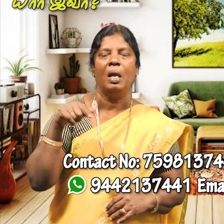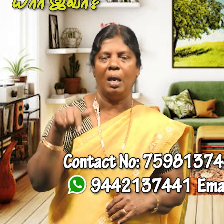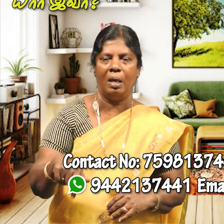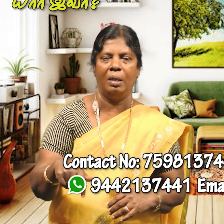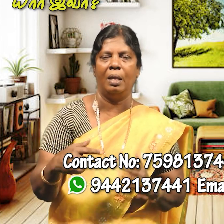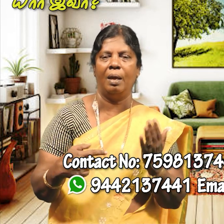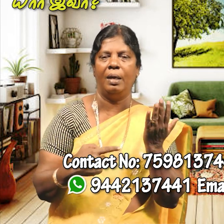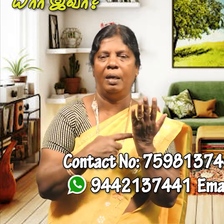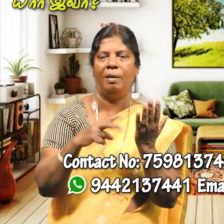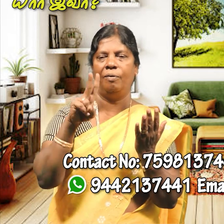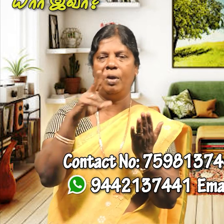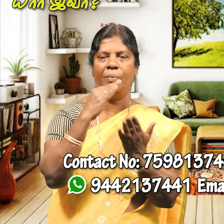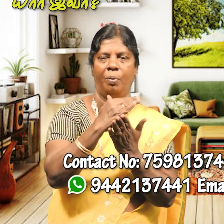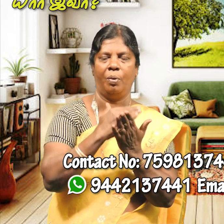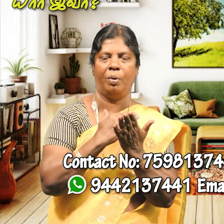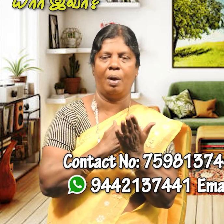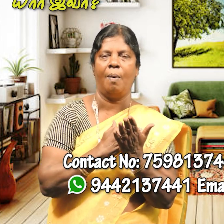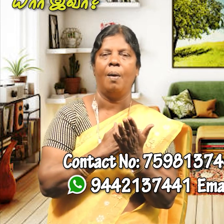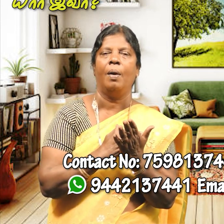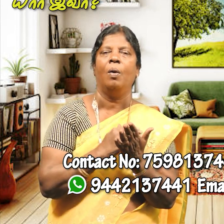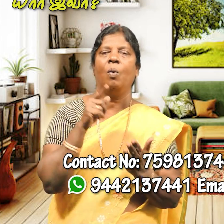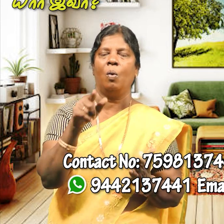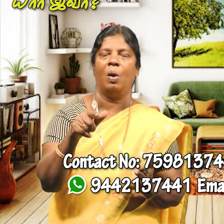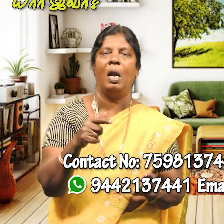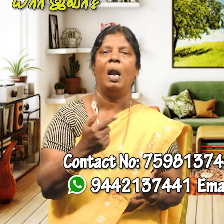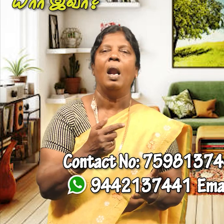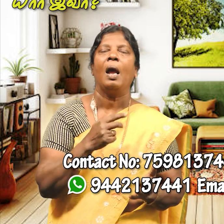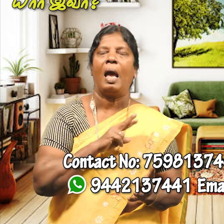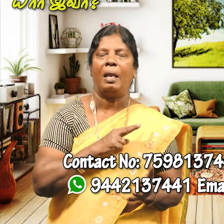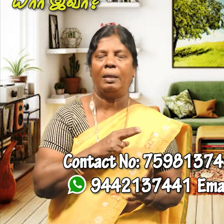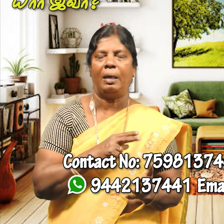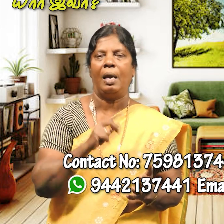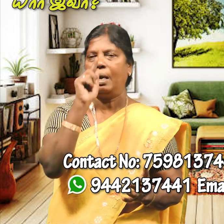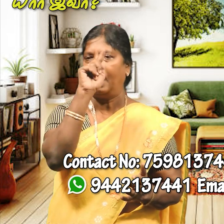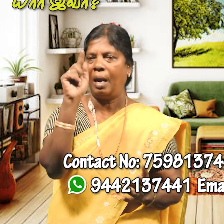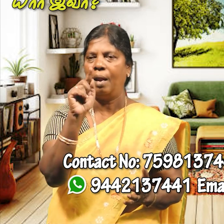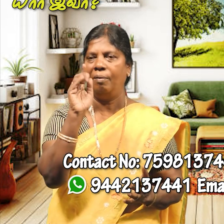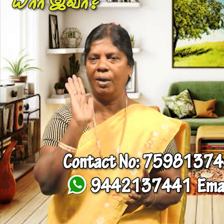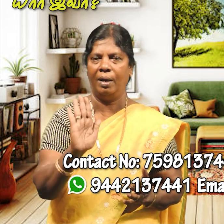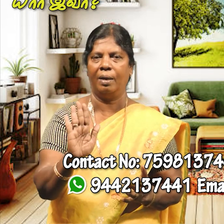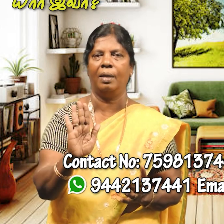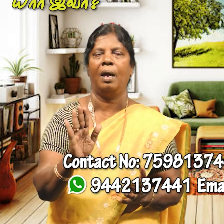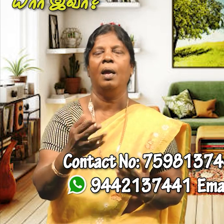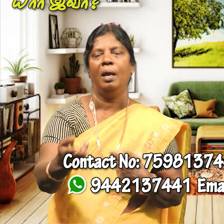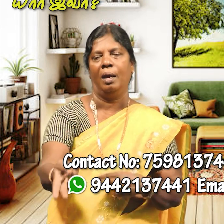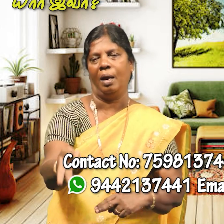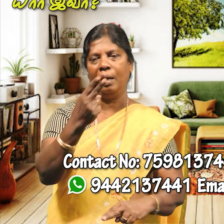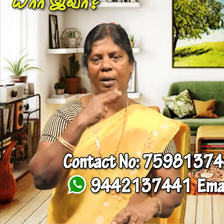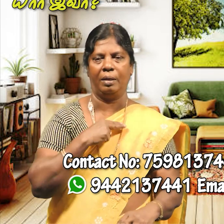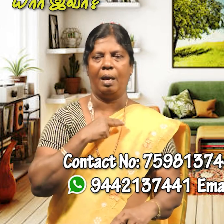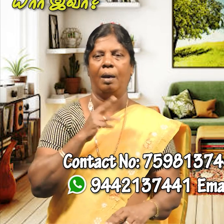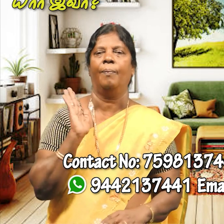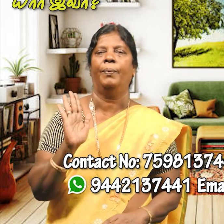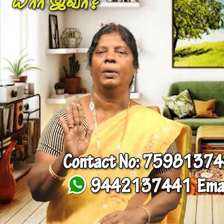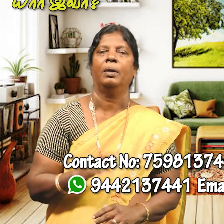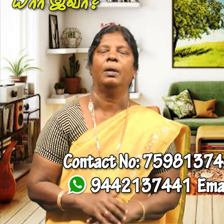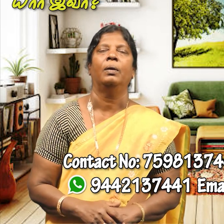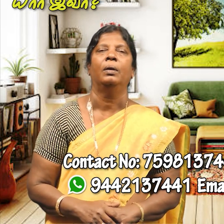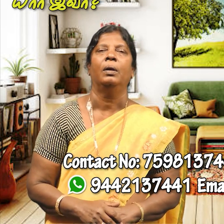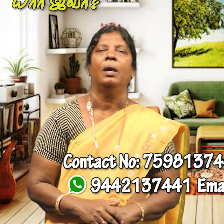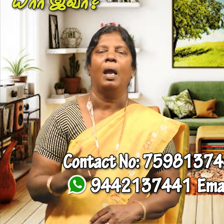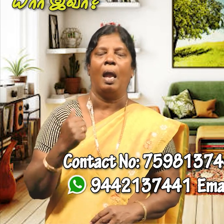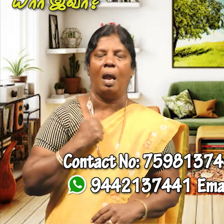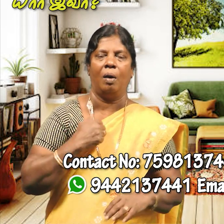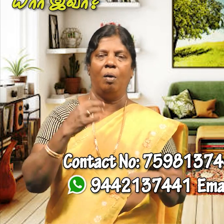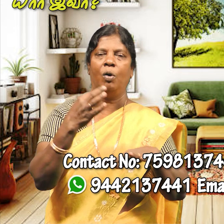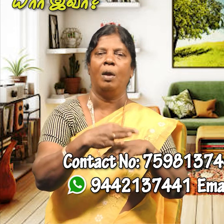இருக்கிறோம். இந்த நிகழ்ச்சியை குறித்த உங்கள் கருத்துக்களையும் கேள்விகளையும் எங்களுக்கு